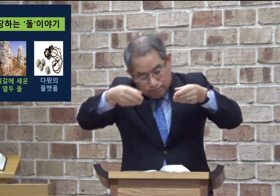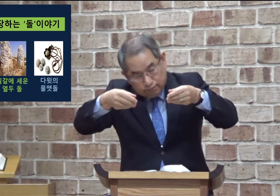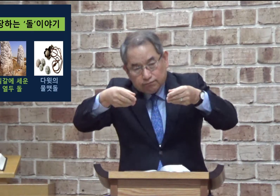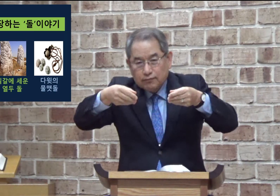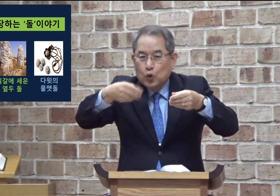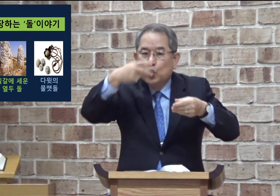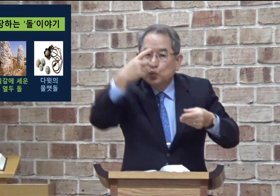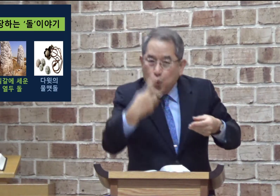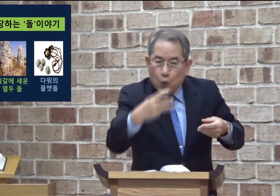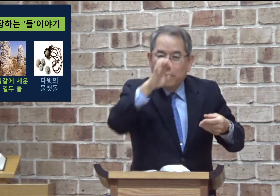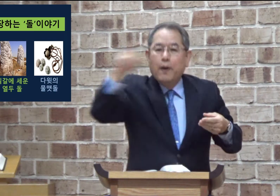십계명을